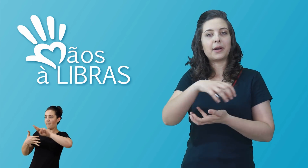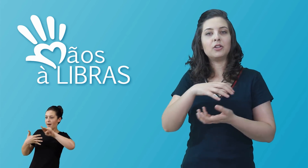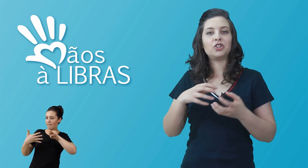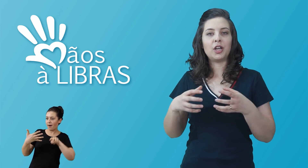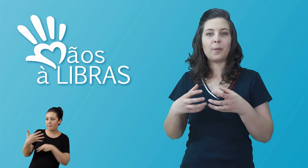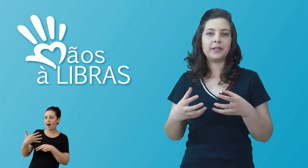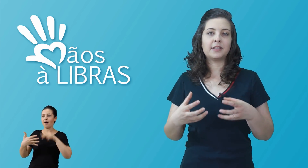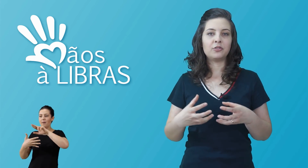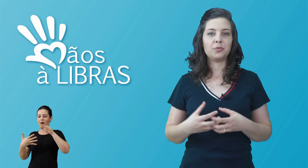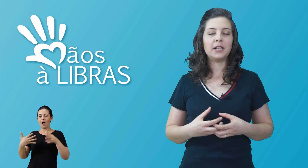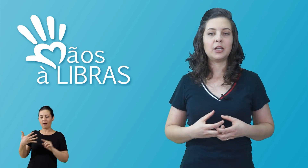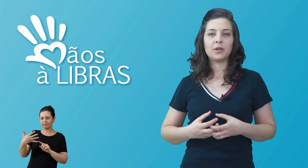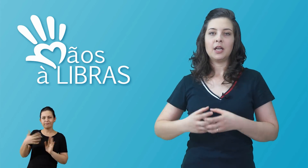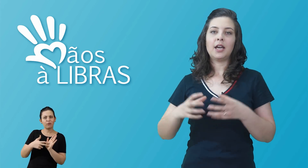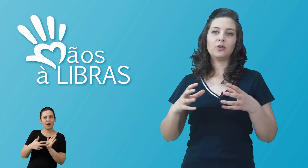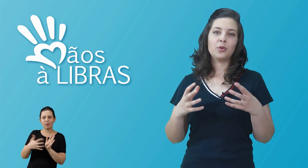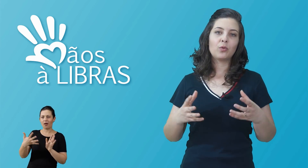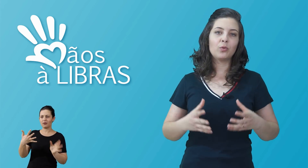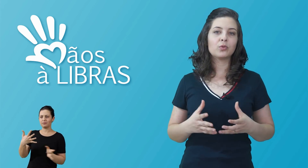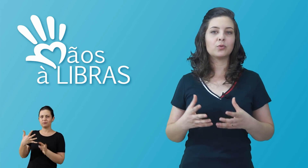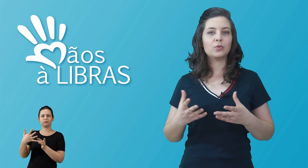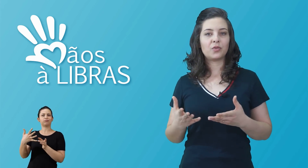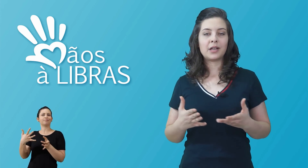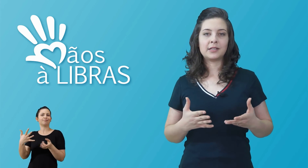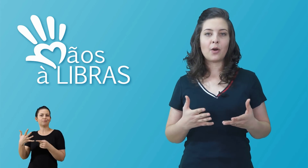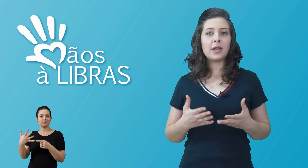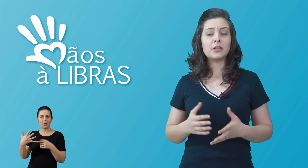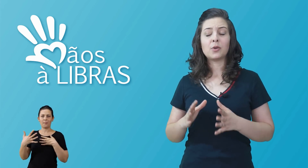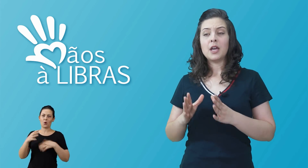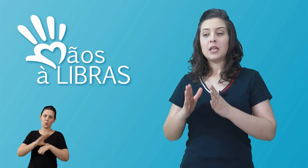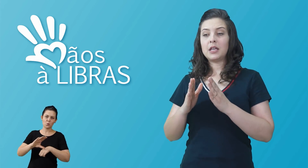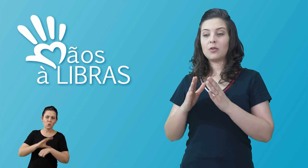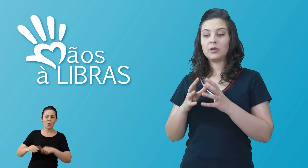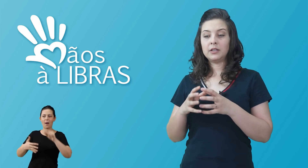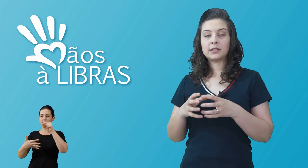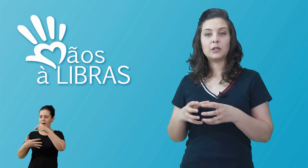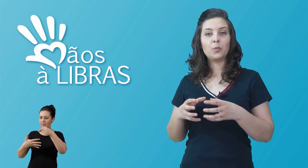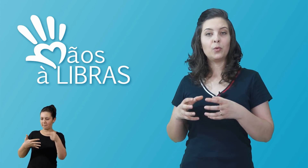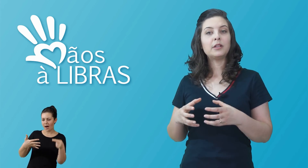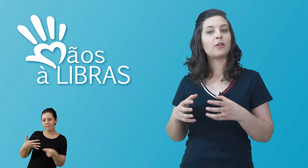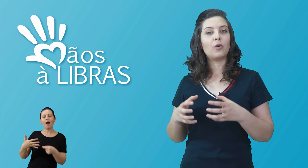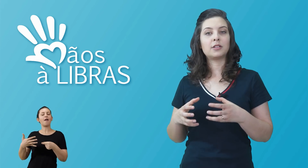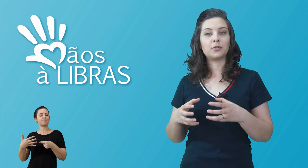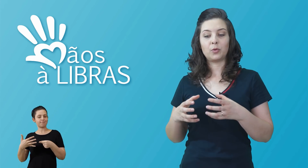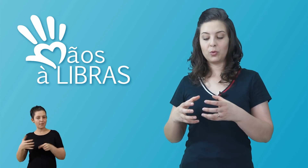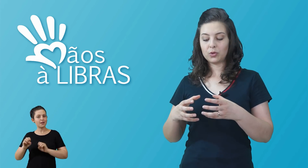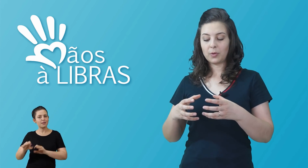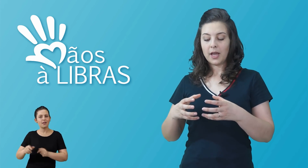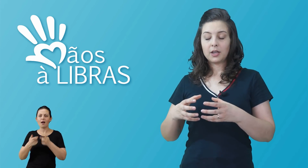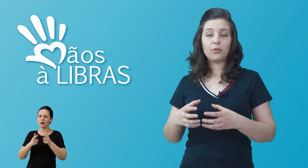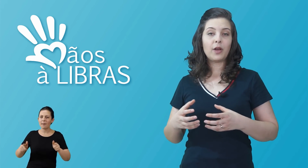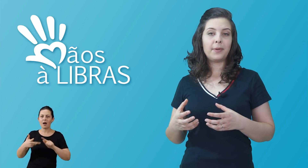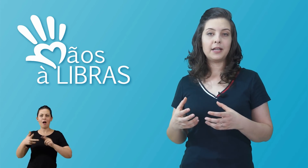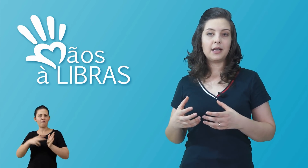que abrange aí o aprendizado de uma língua. E aí no meu curso o diferencial é isso. E eu ensino muita coisa no meu